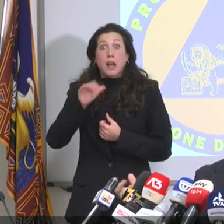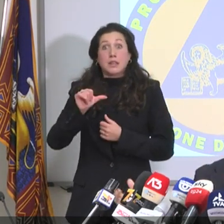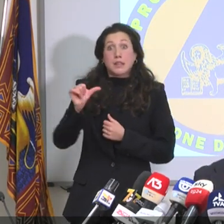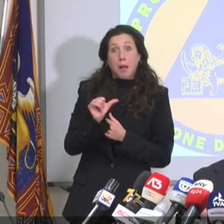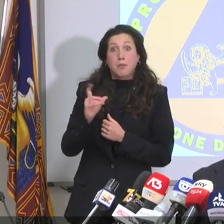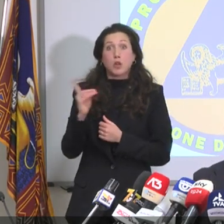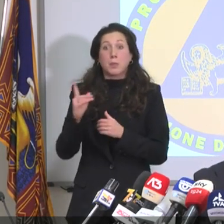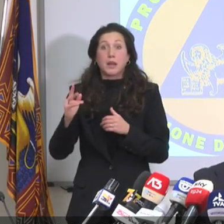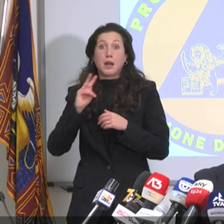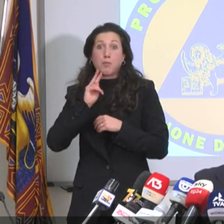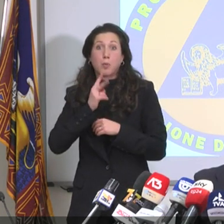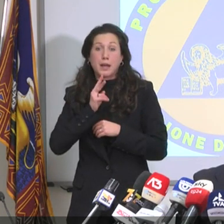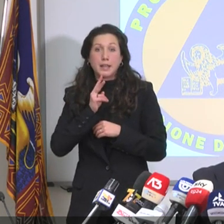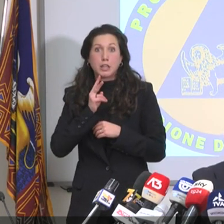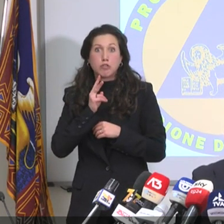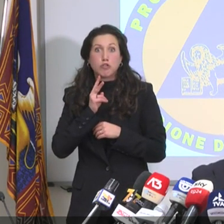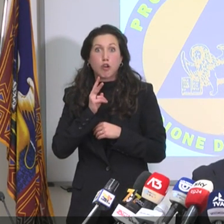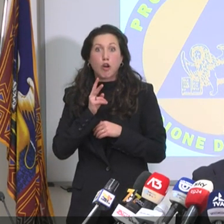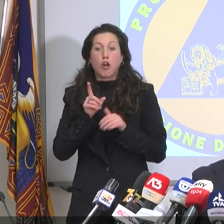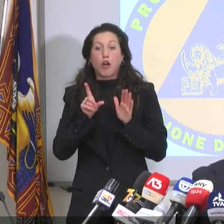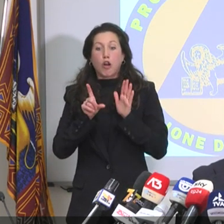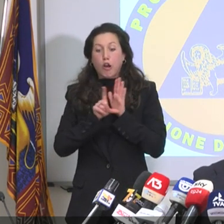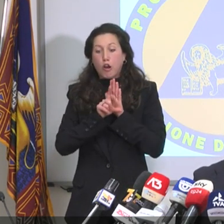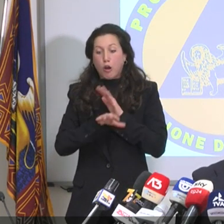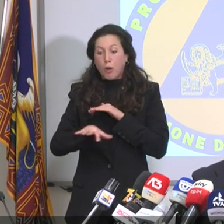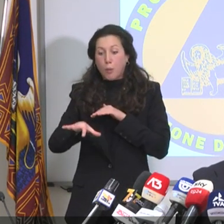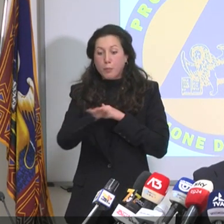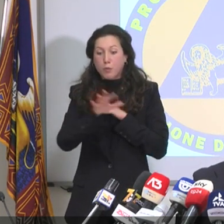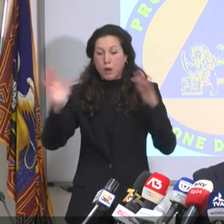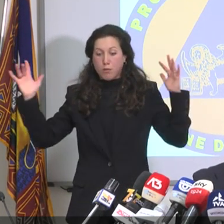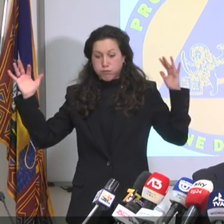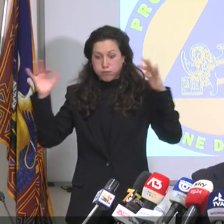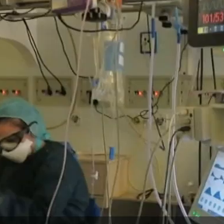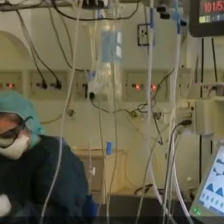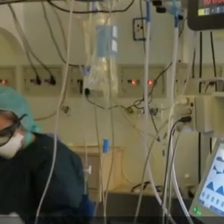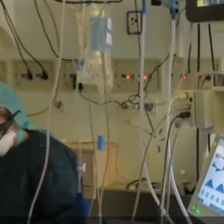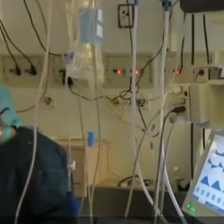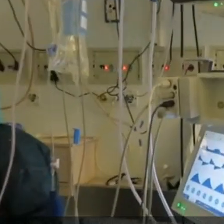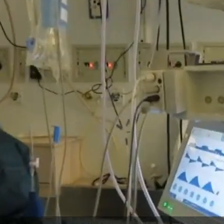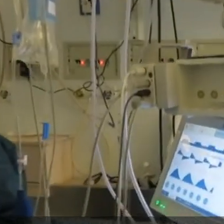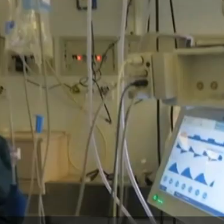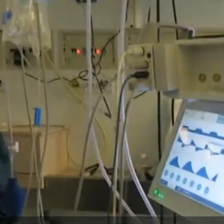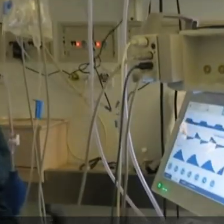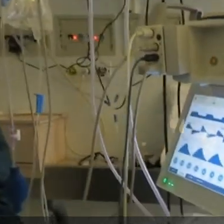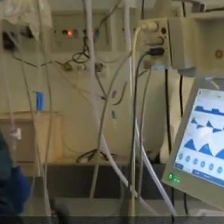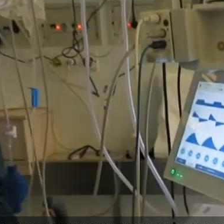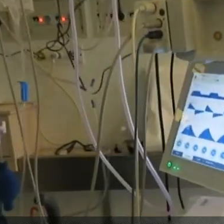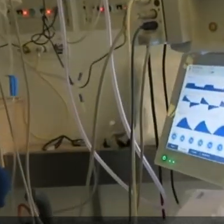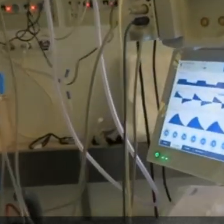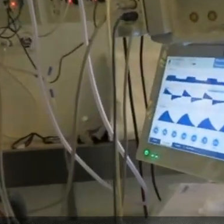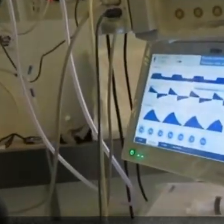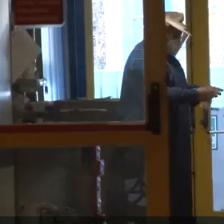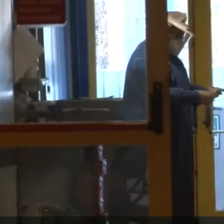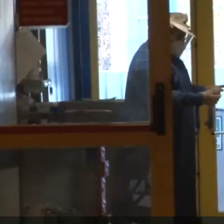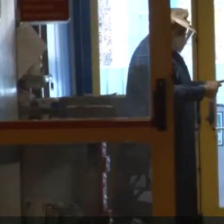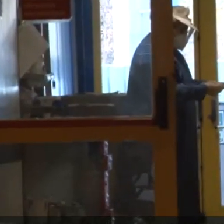fuori comune, ne prendo atto, vuol dire che chi è causa del suo mal pianga a se stesso. E la curva dei decessi è emblematica.